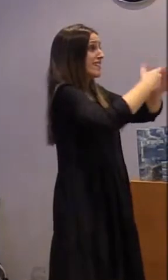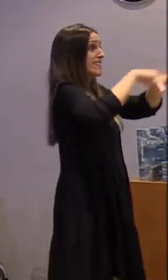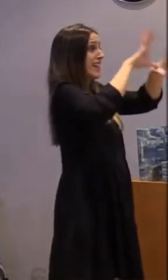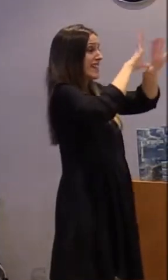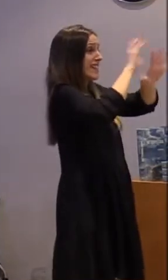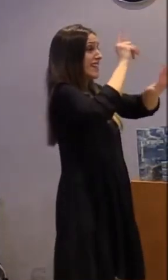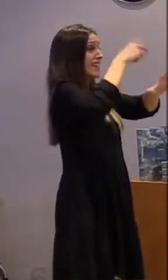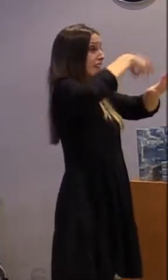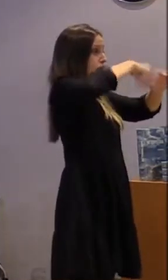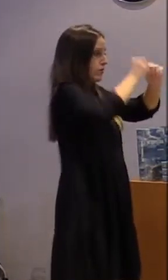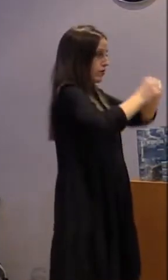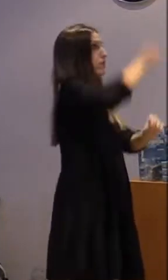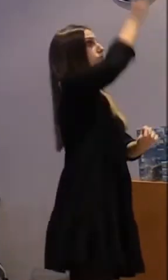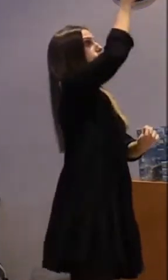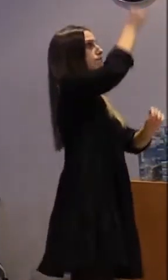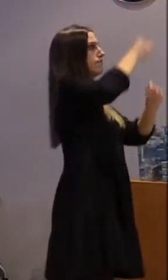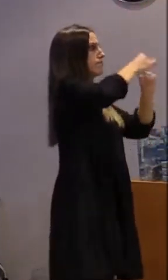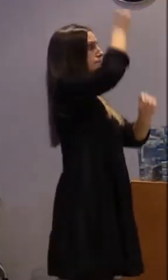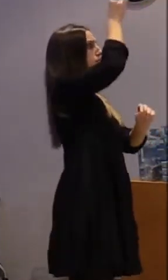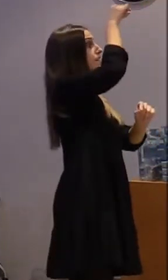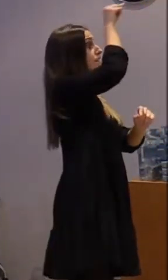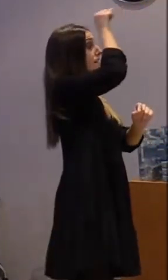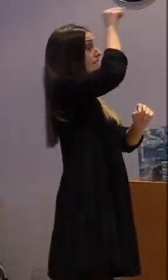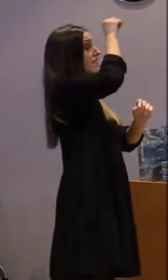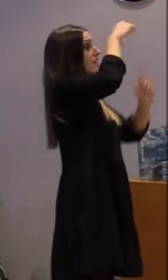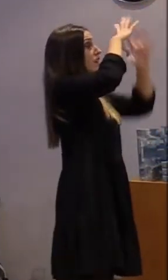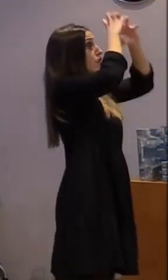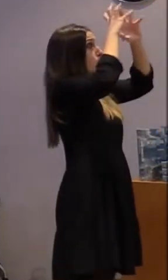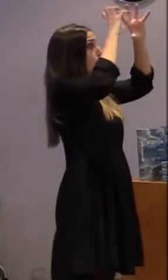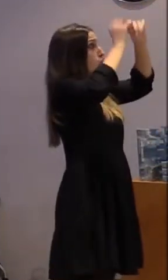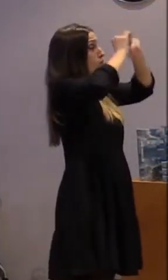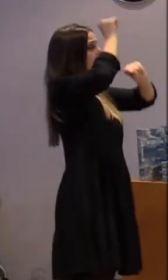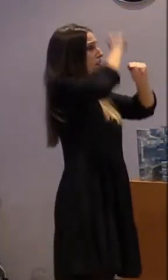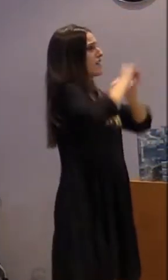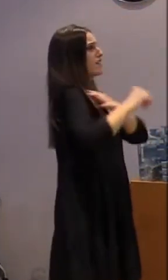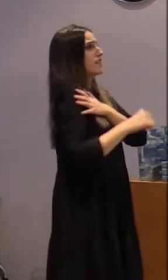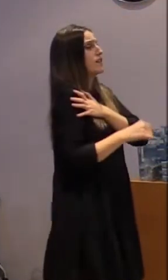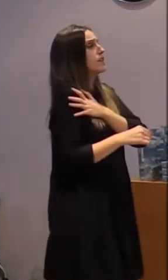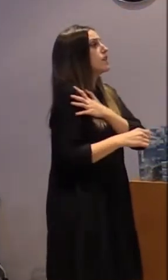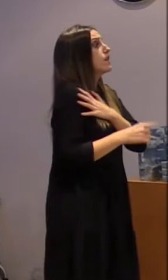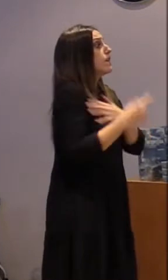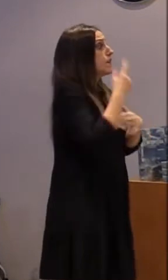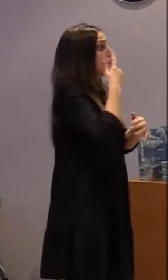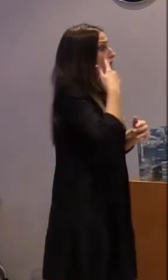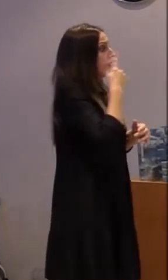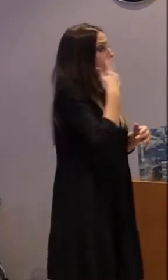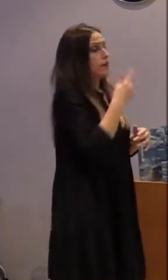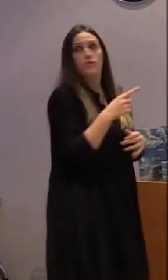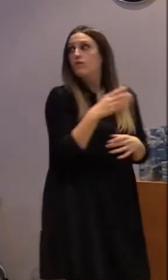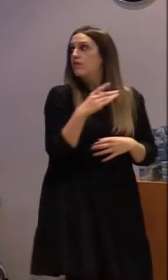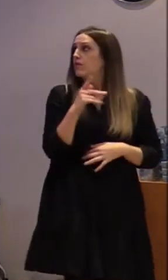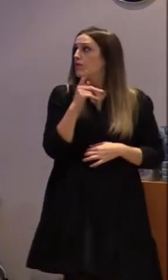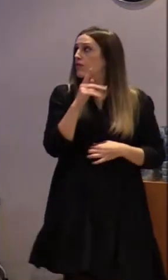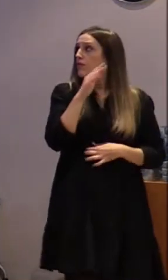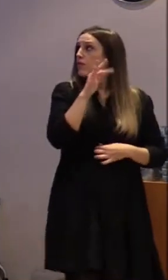de altitud, las nubes altas. Fijaros, arriba del todo hay Cirrostratus, Cirrus y